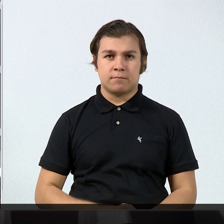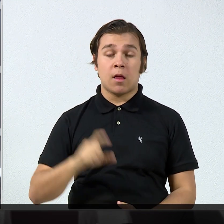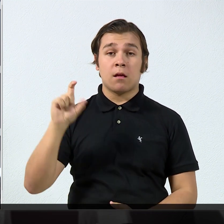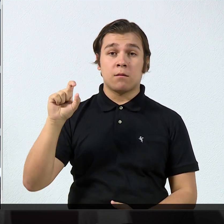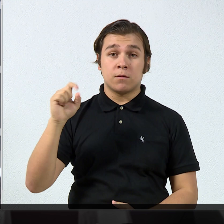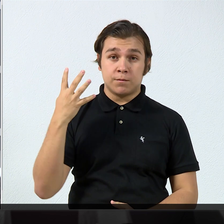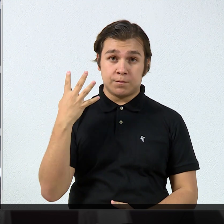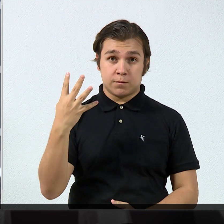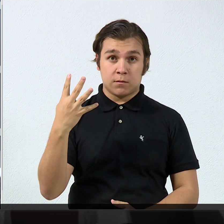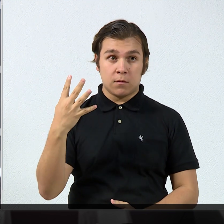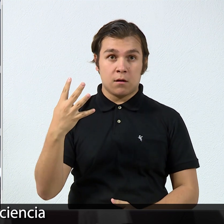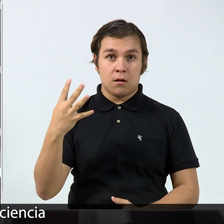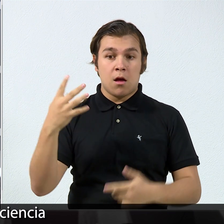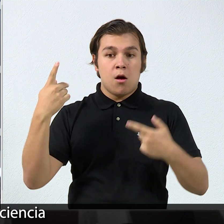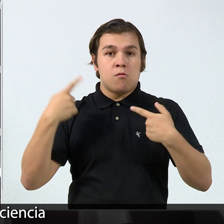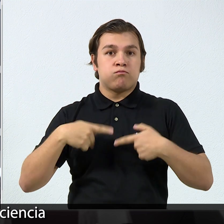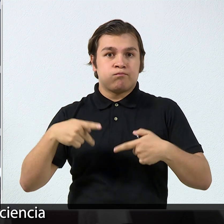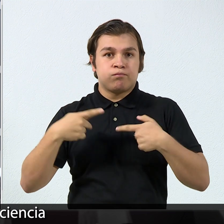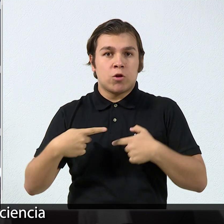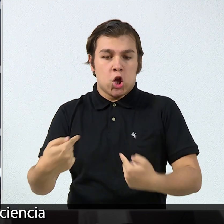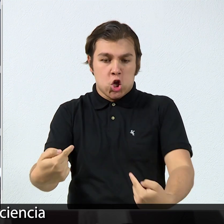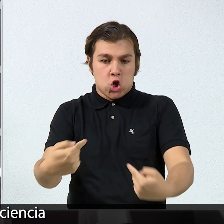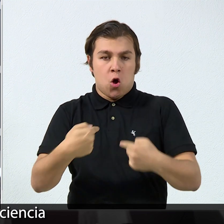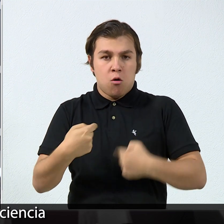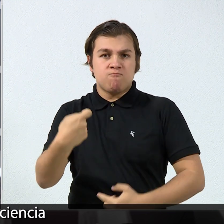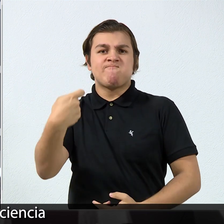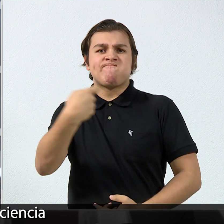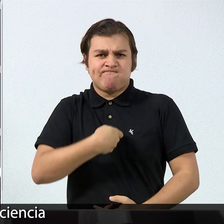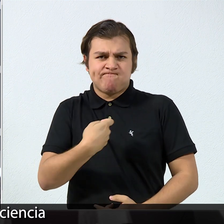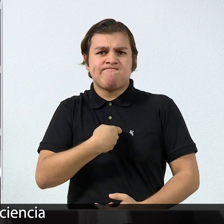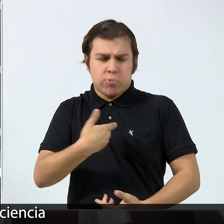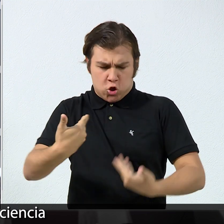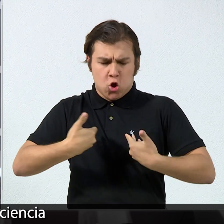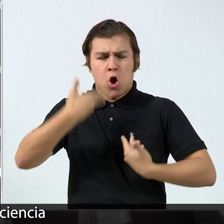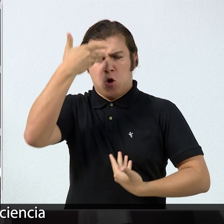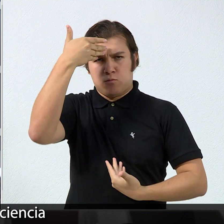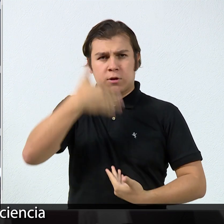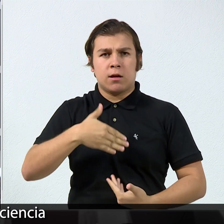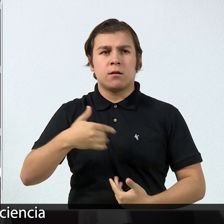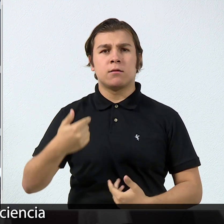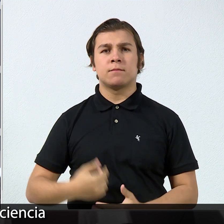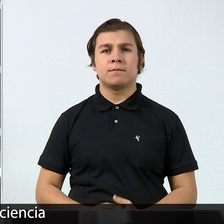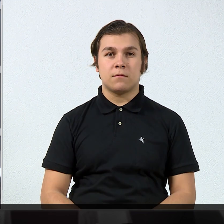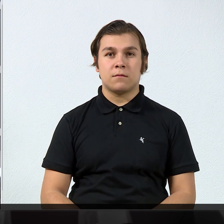24º. Autoadscripción. La conciencia de una persona de su identidad.